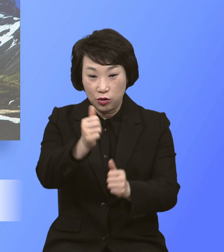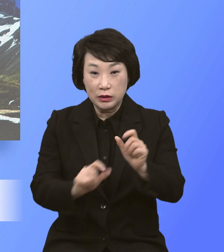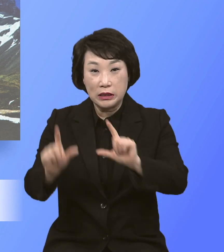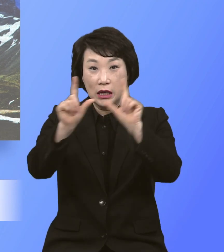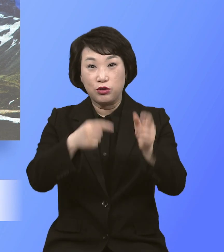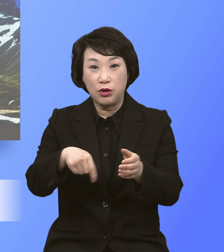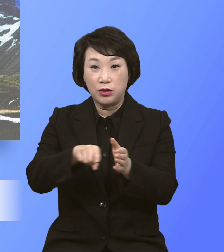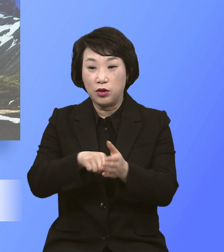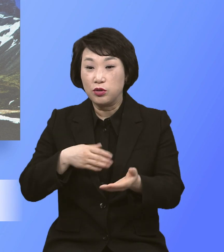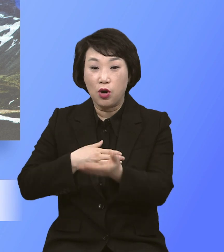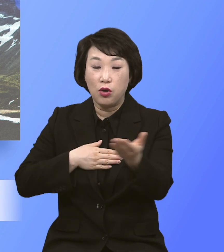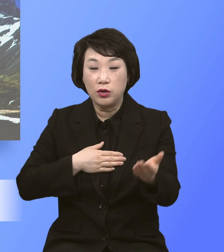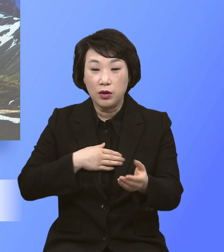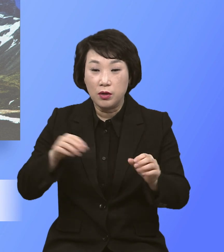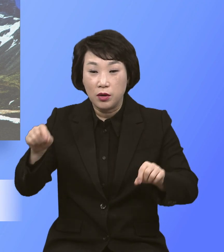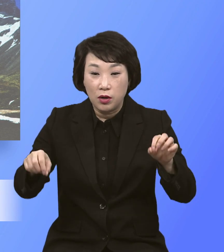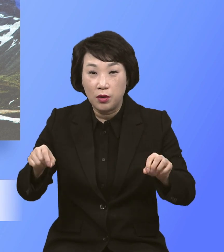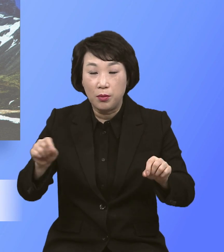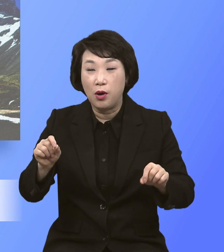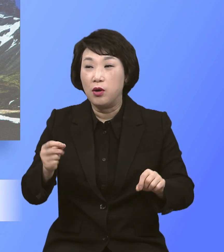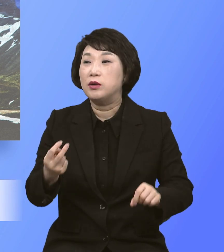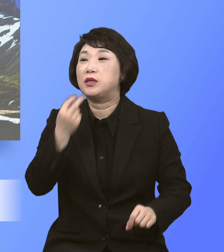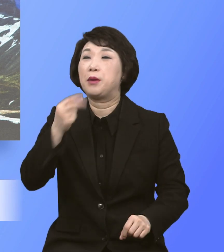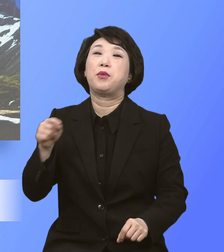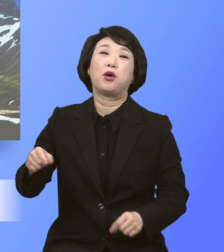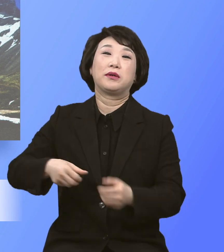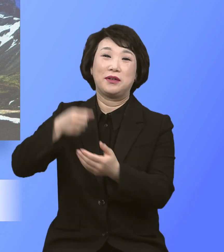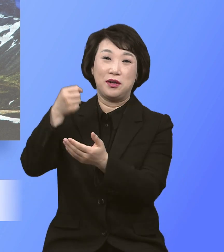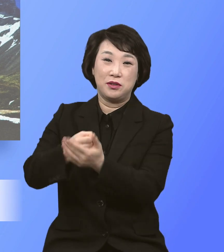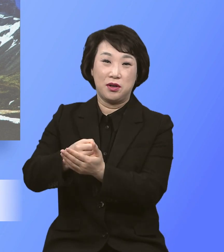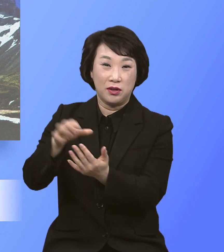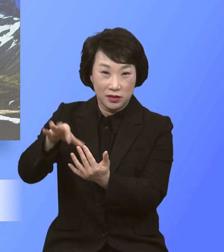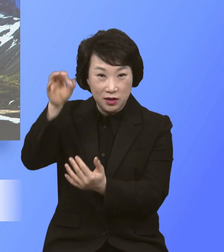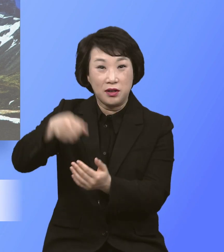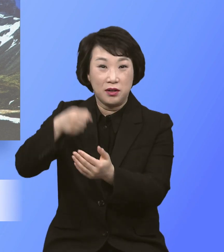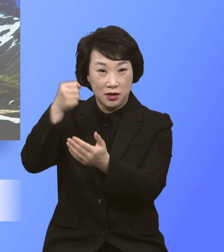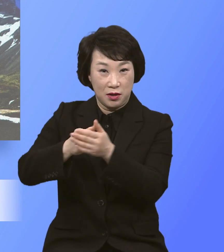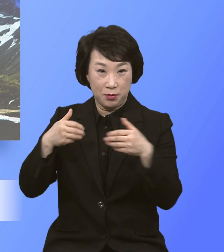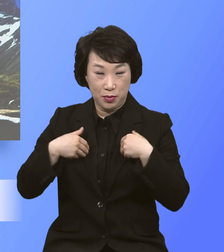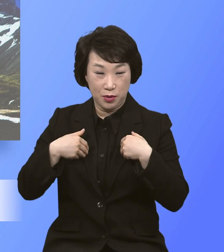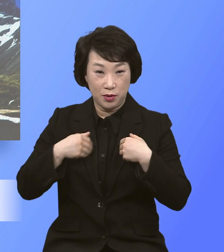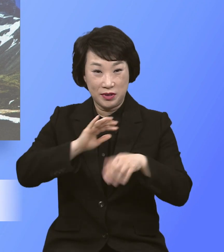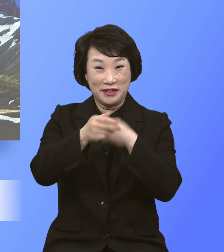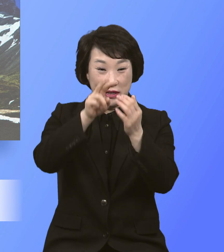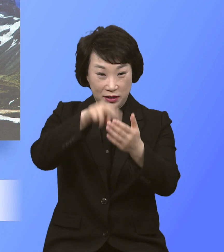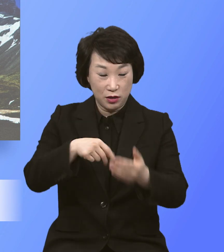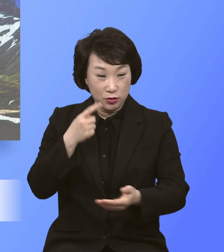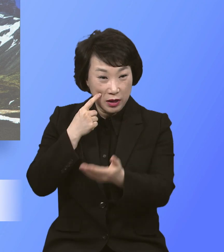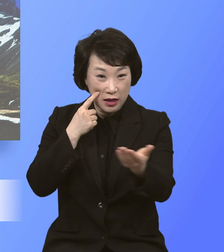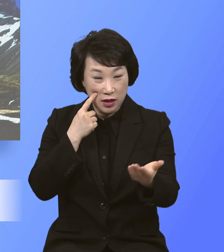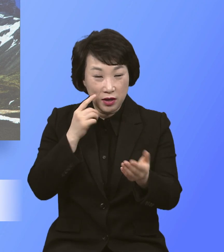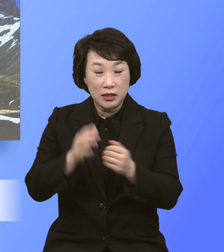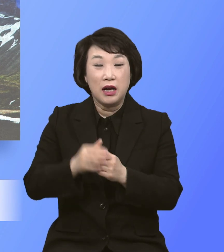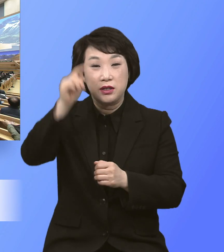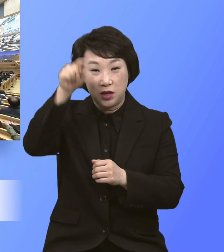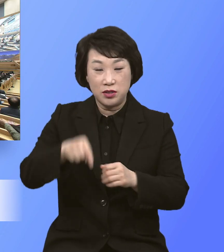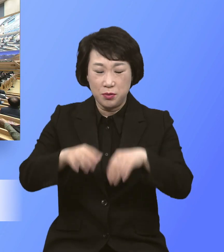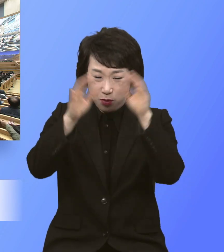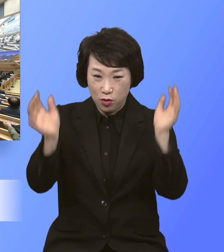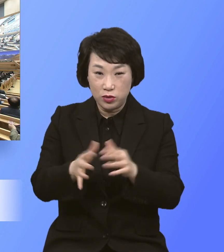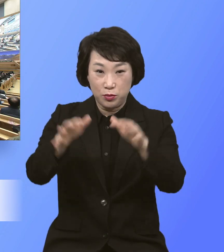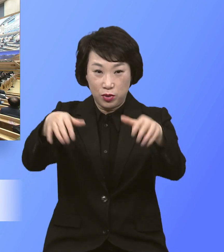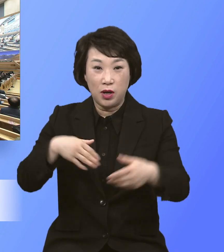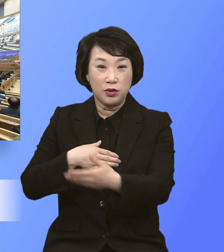살기 위해서 생명을 택하라. 한번 읽어봐. 내가 오늘날 천지를